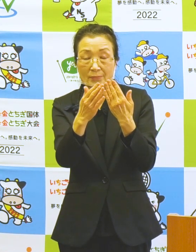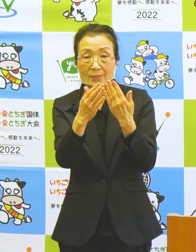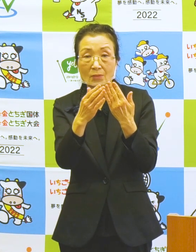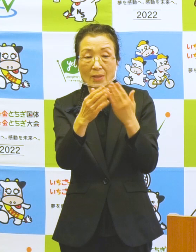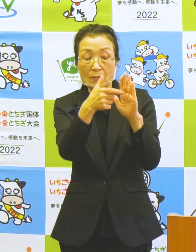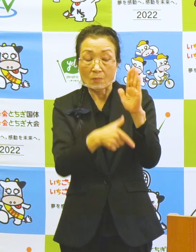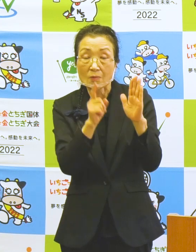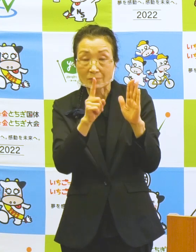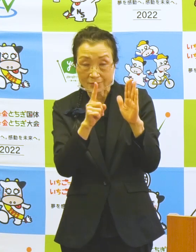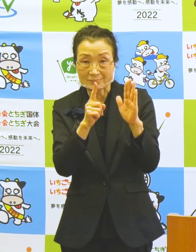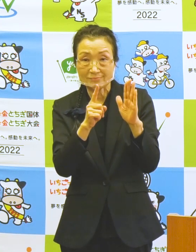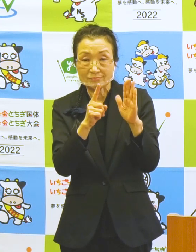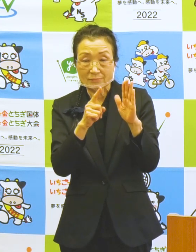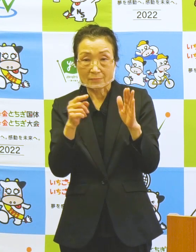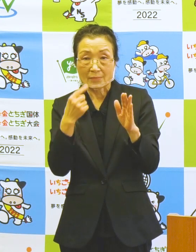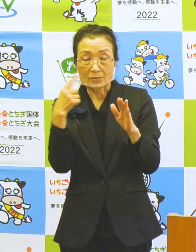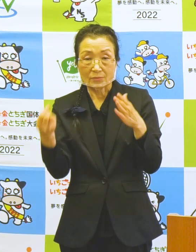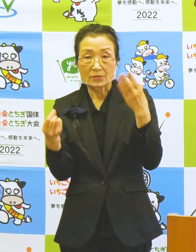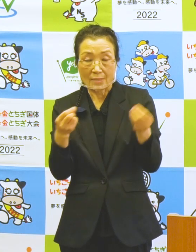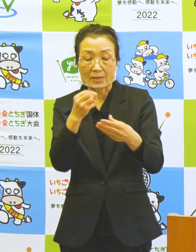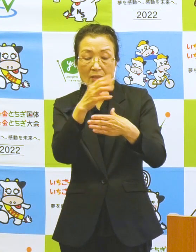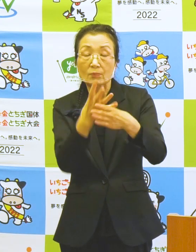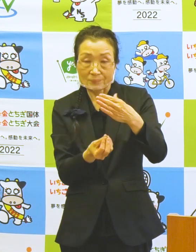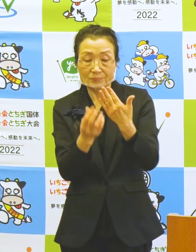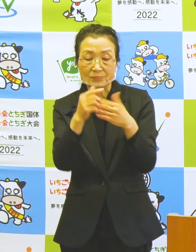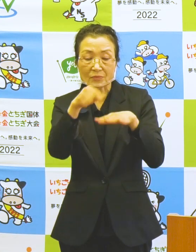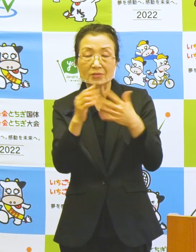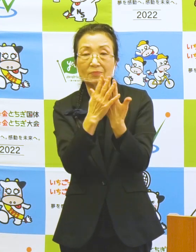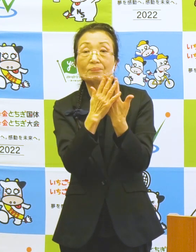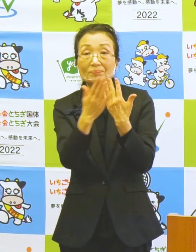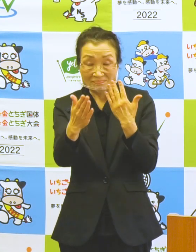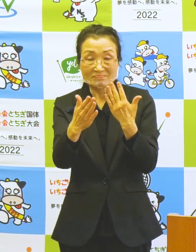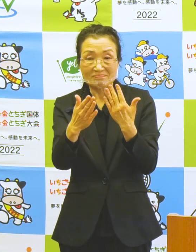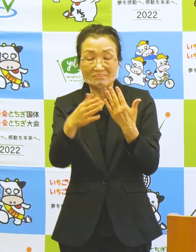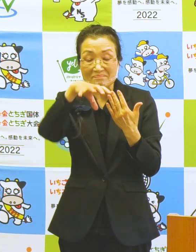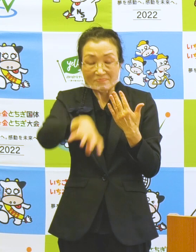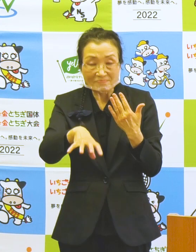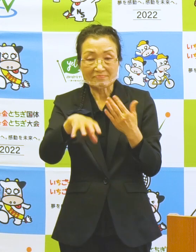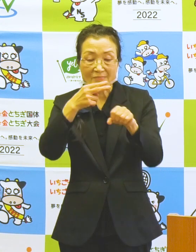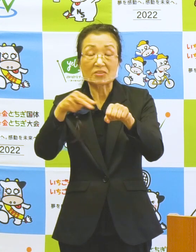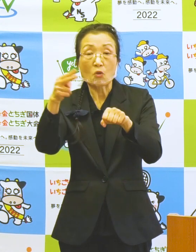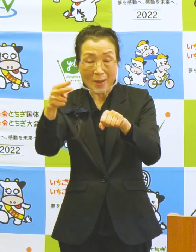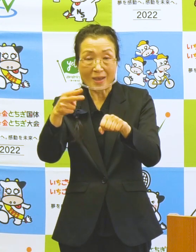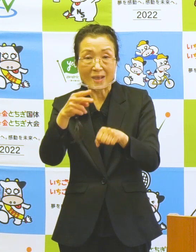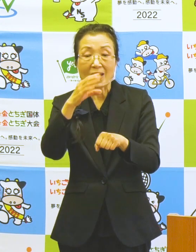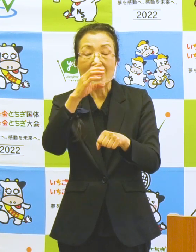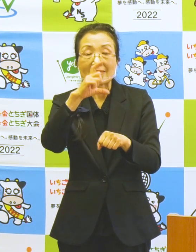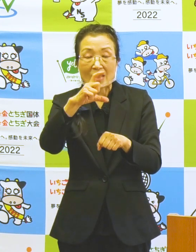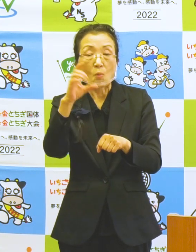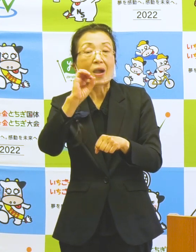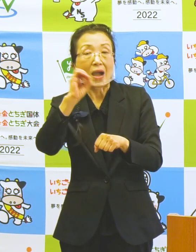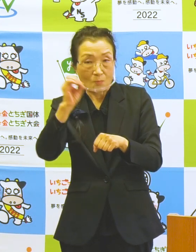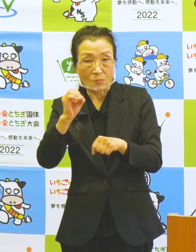一会栃木国体栃木大会 in 那須塩原、ゼロカーボンプラゴミゼロへ